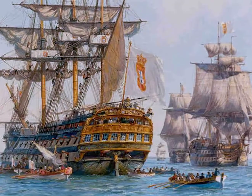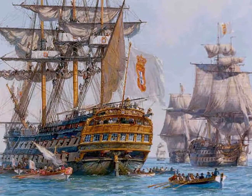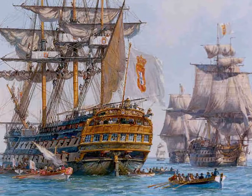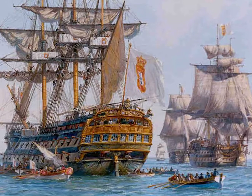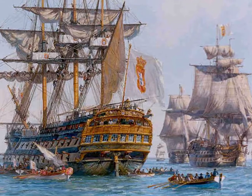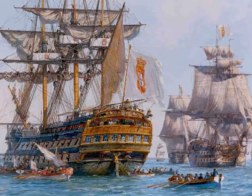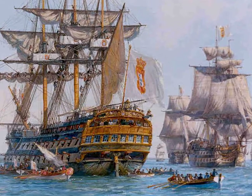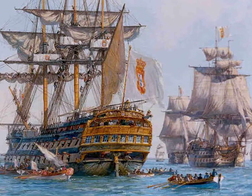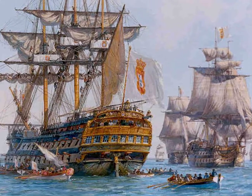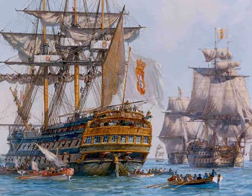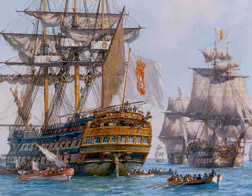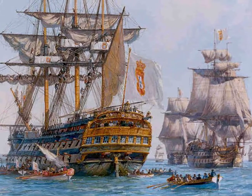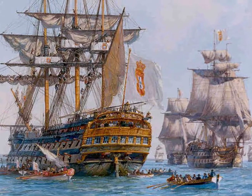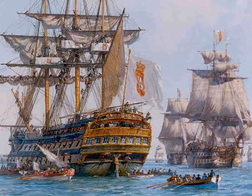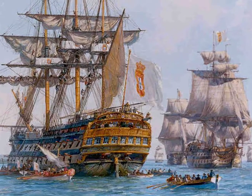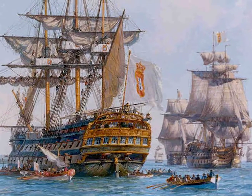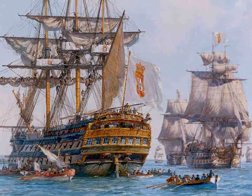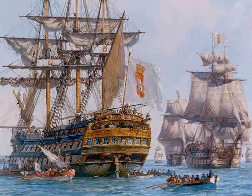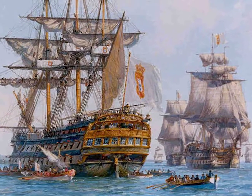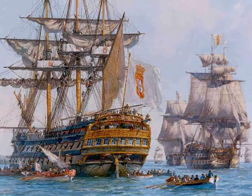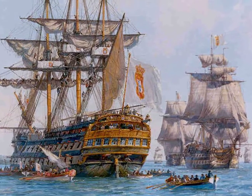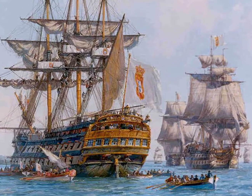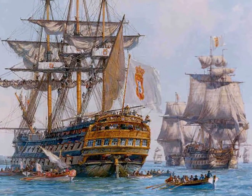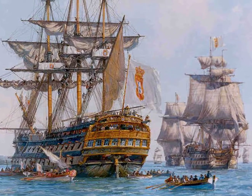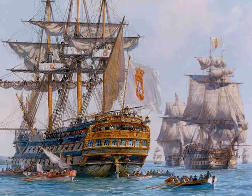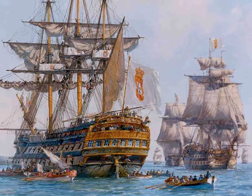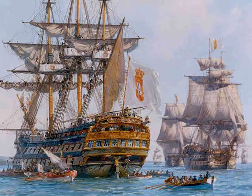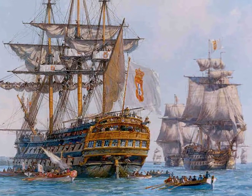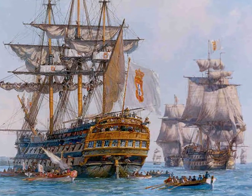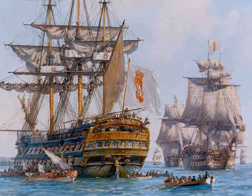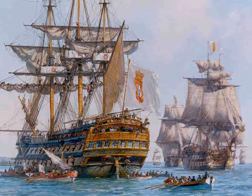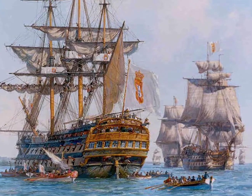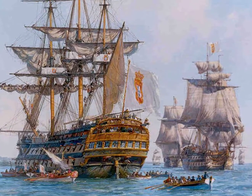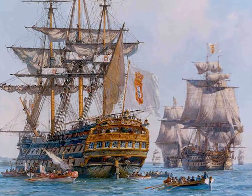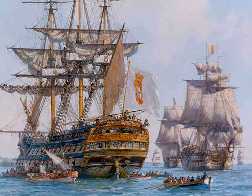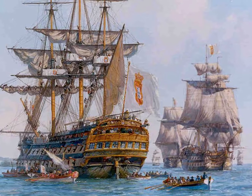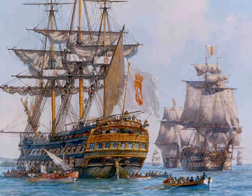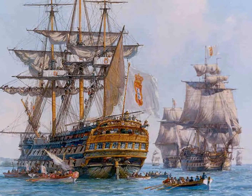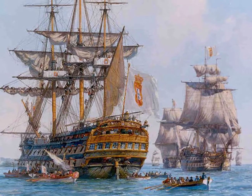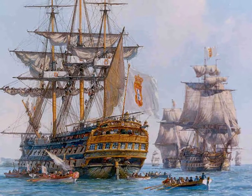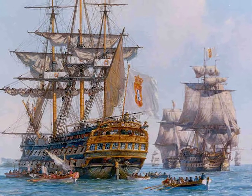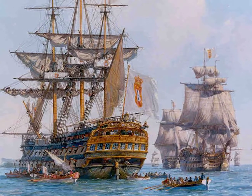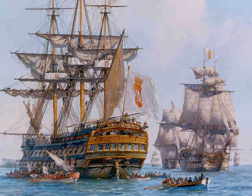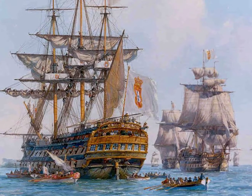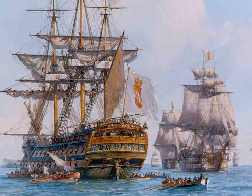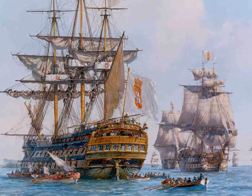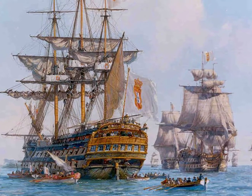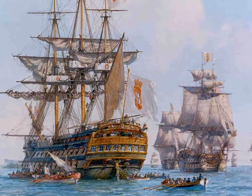navios sumindo no horizonte. Imaginem o desespero do povo quando foi informado da invasão